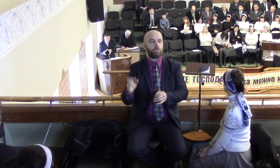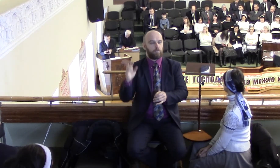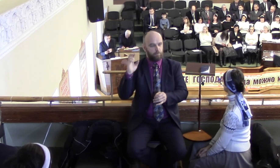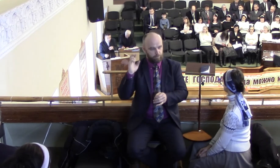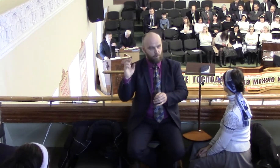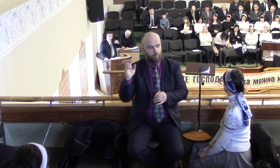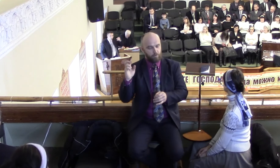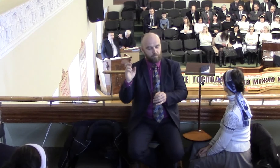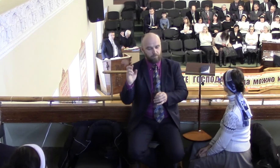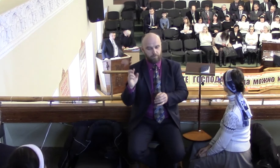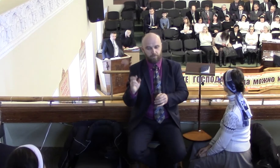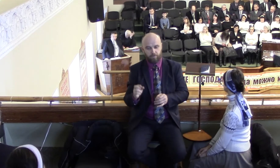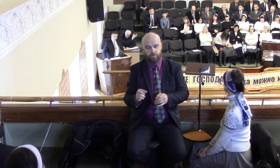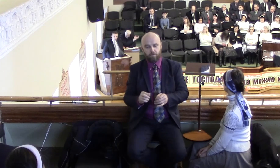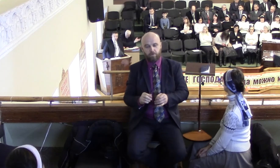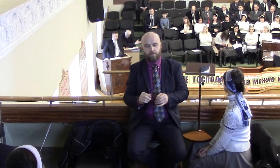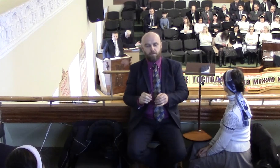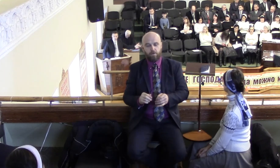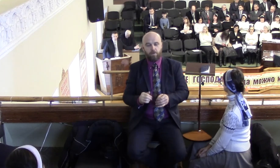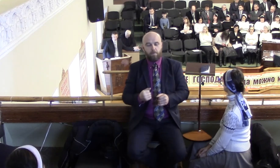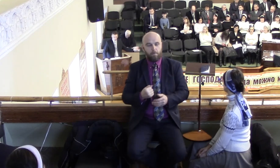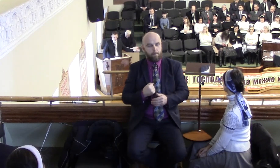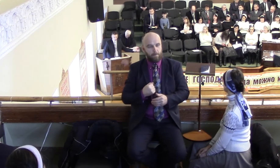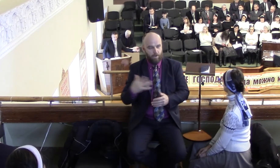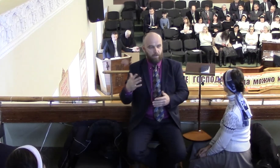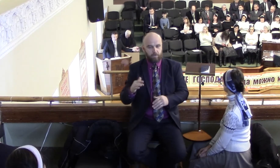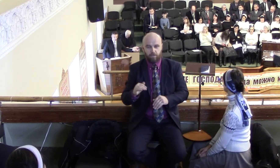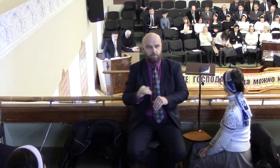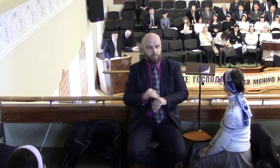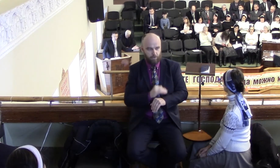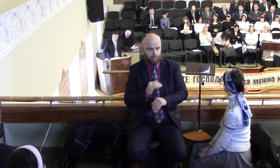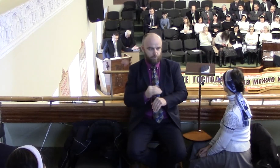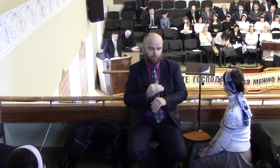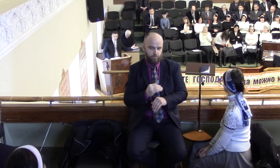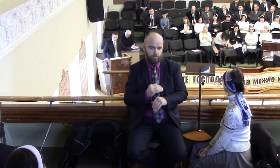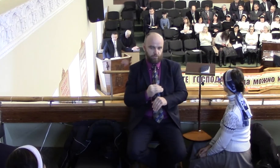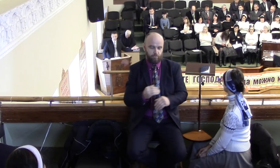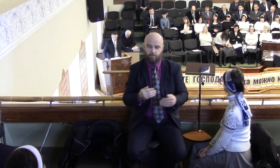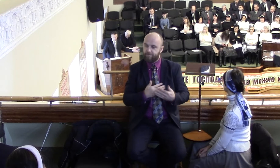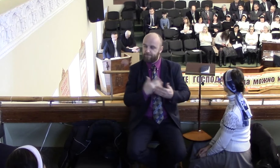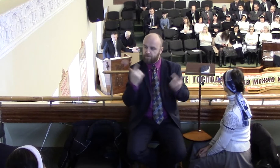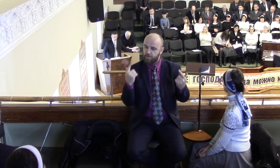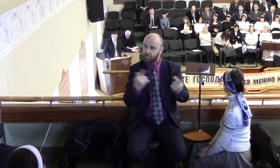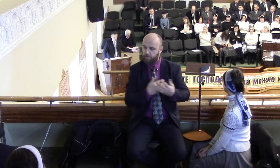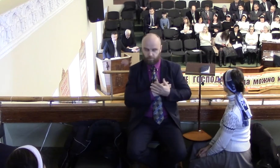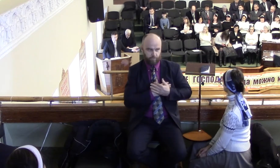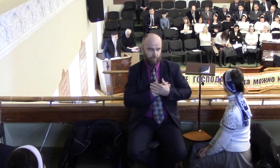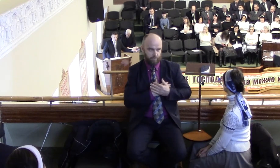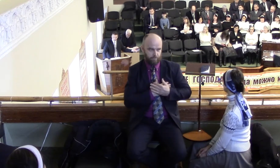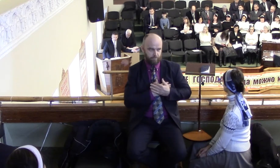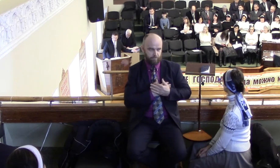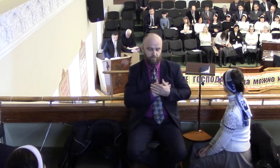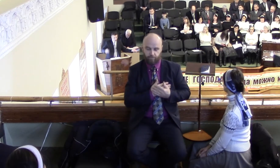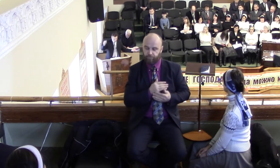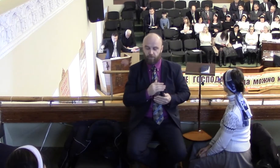смерть отодвинул на какое-то неопределенное время вперед по своей великой любви к человеку. Он